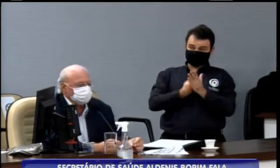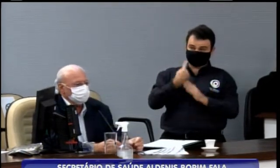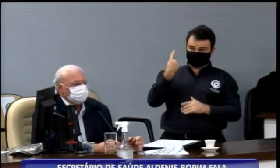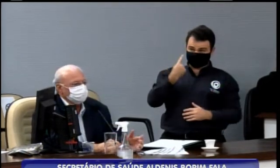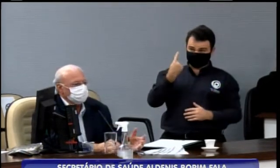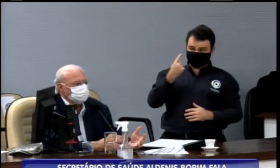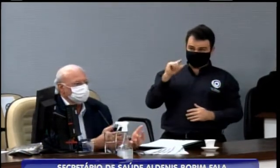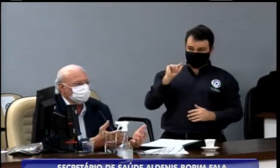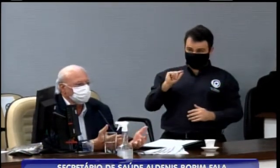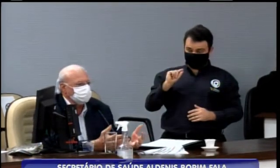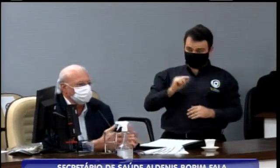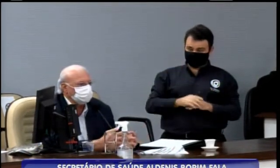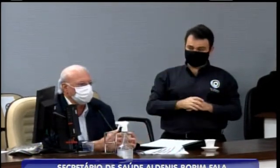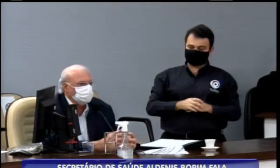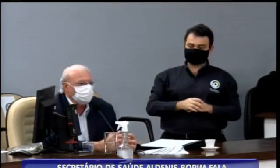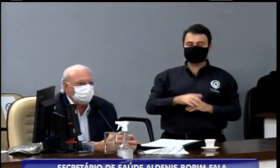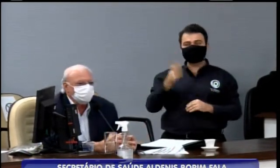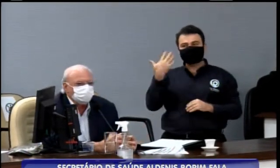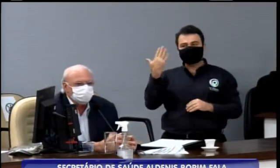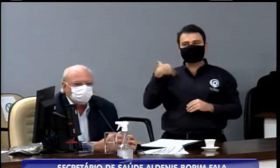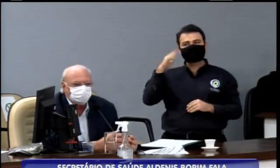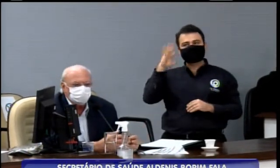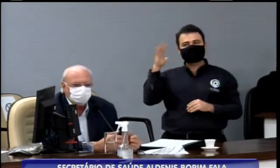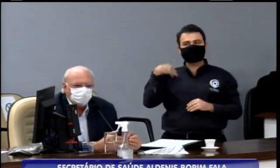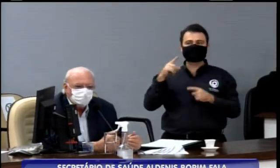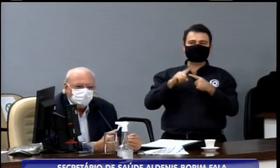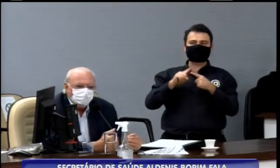colocada, nós tínhamos 3 opções para